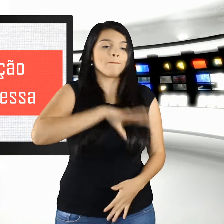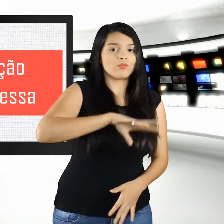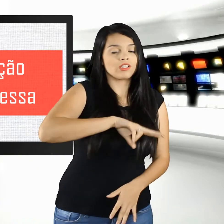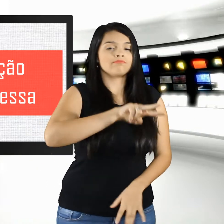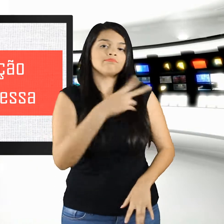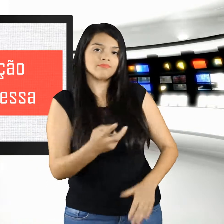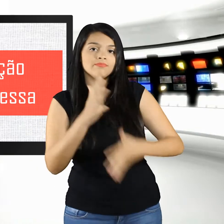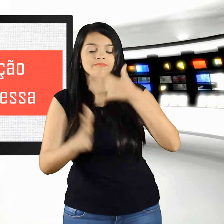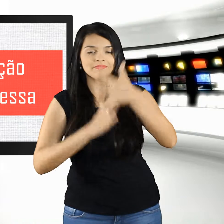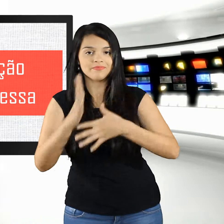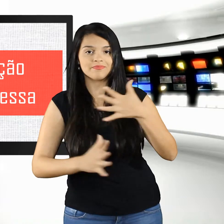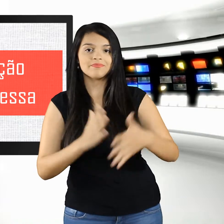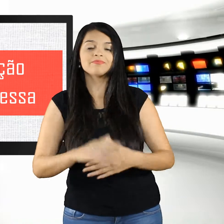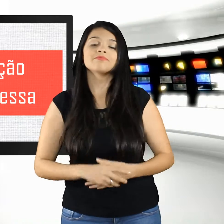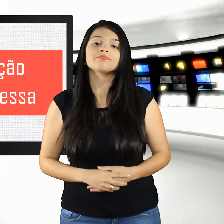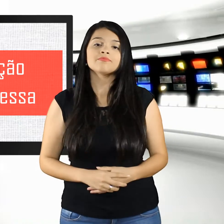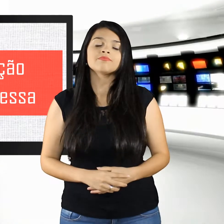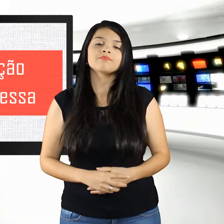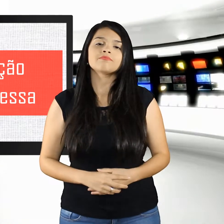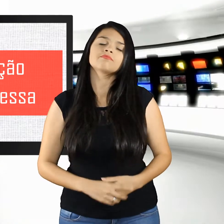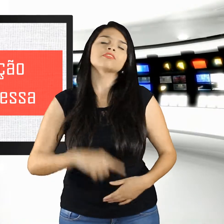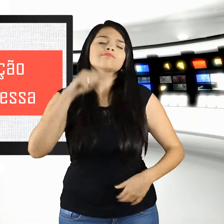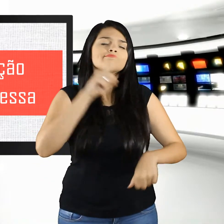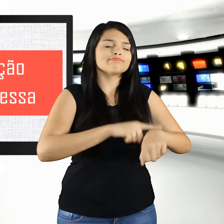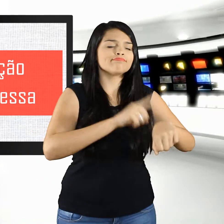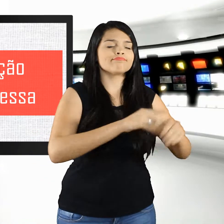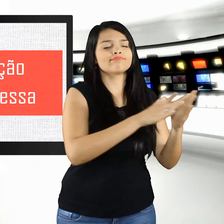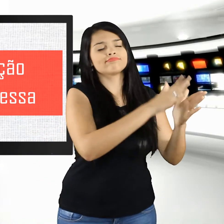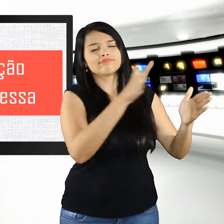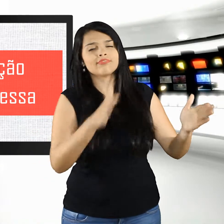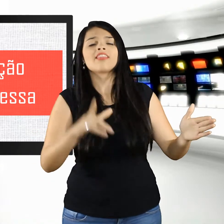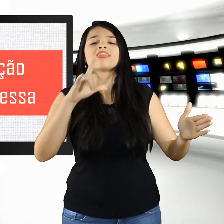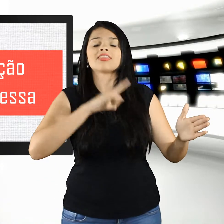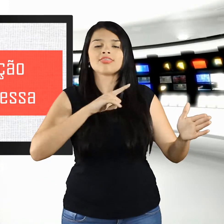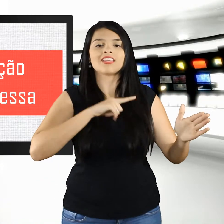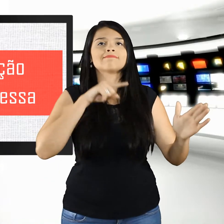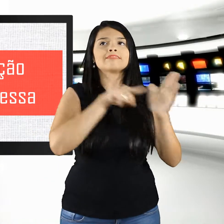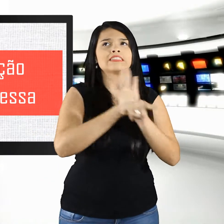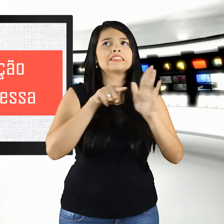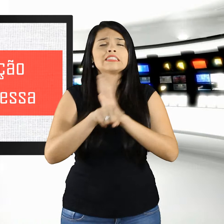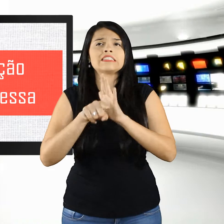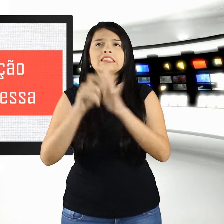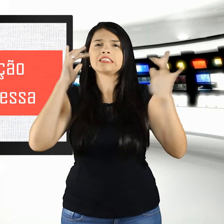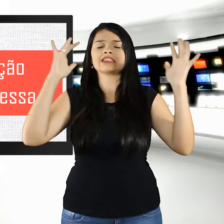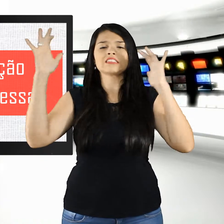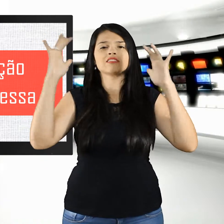/português/Libras. Durante esse período, algumas questões tornaram-se imperiosas. O que mudou em termos